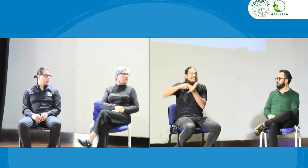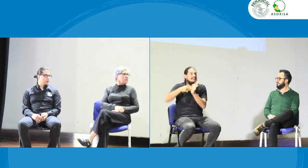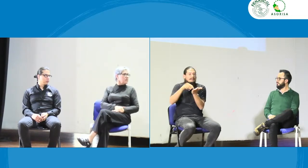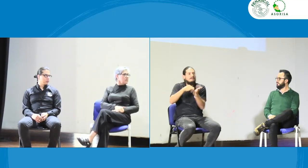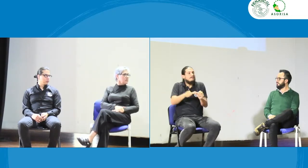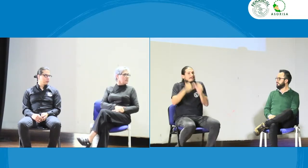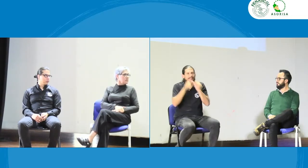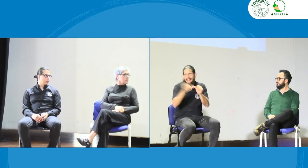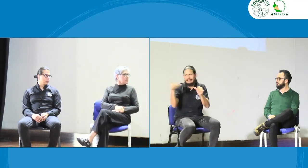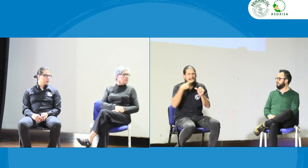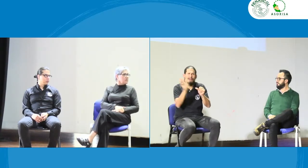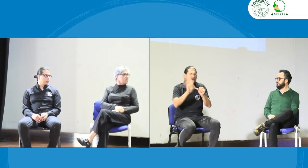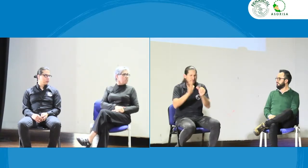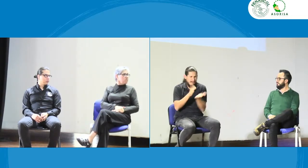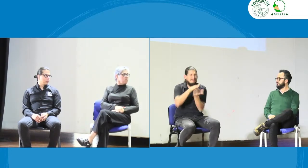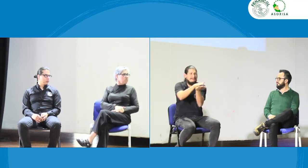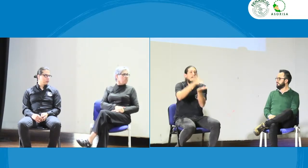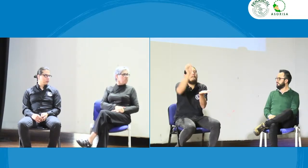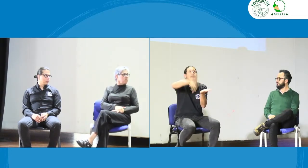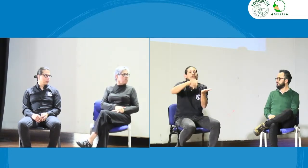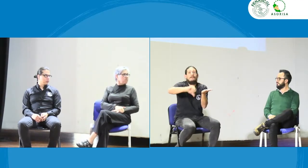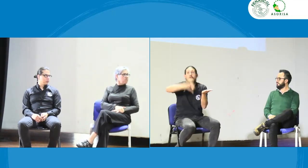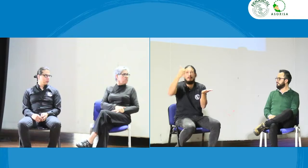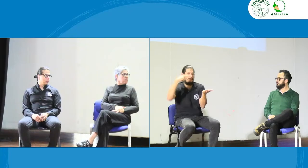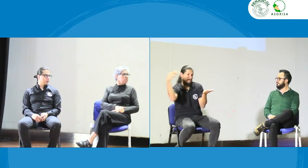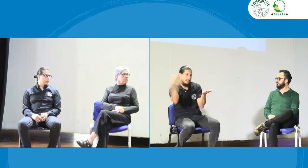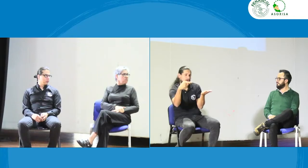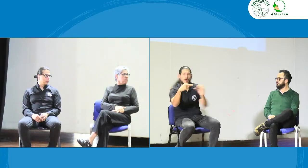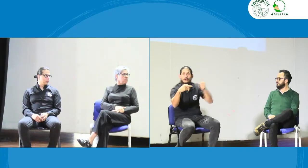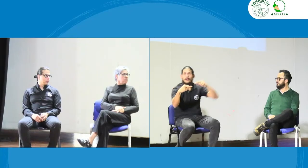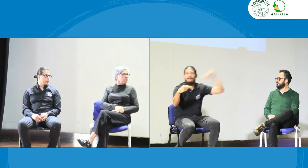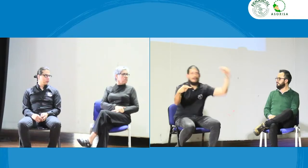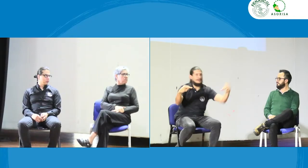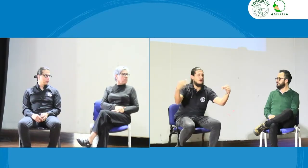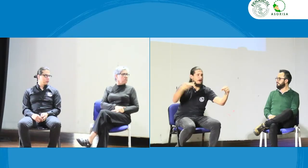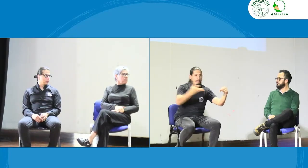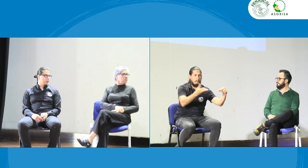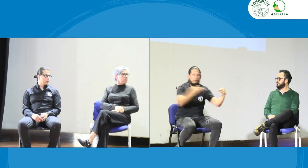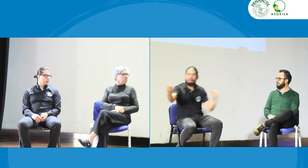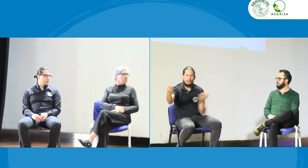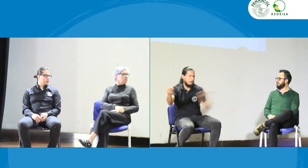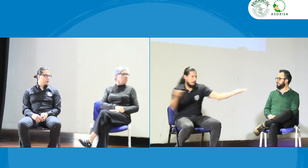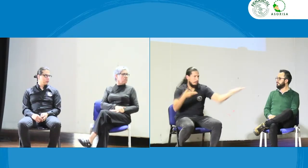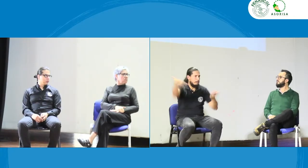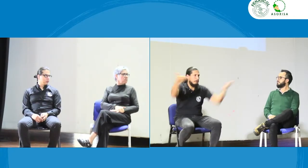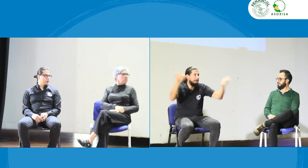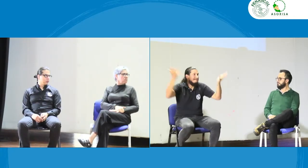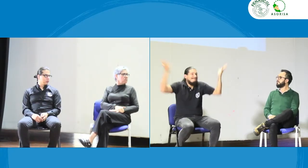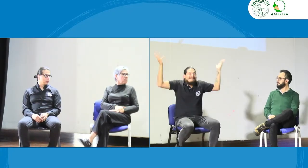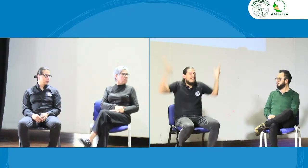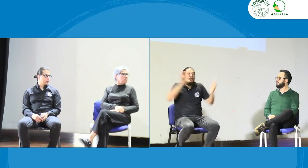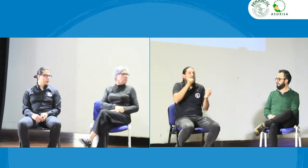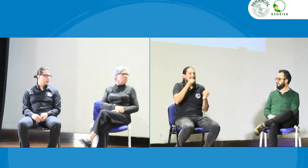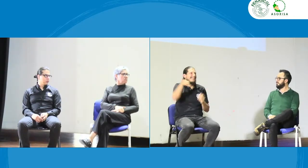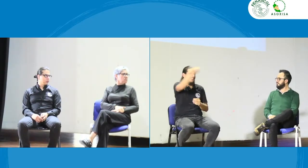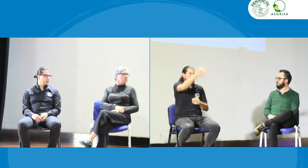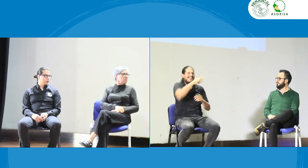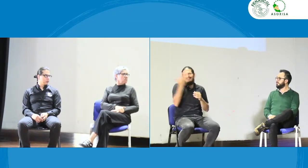primer documento dice claro no se perpetua en el tiempo esto también puede estar en ajustes a partir de los diferentes